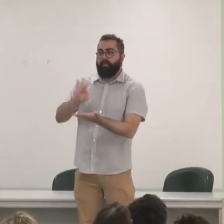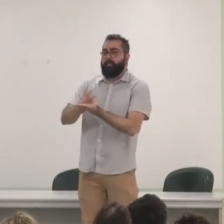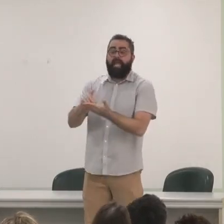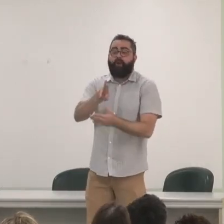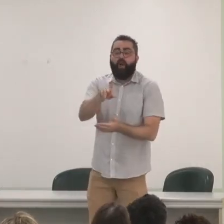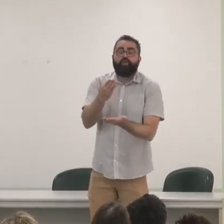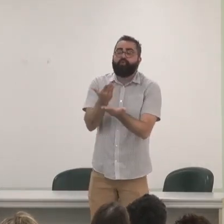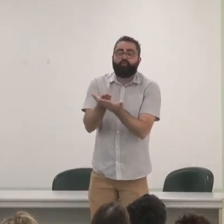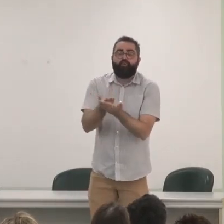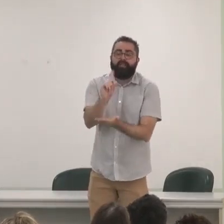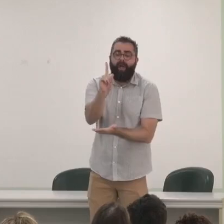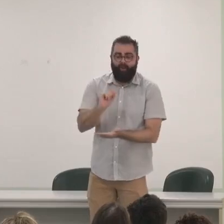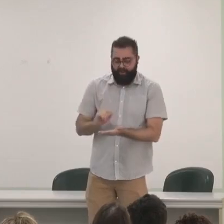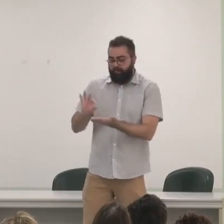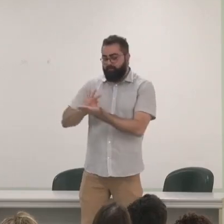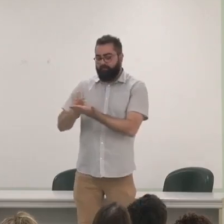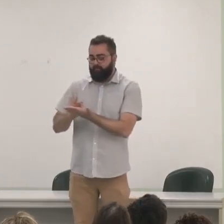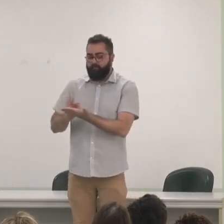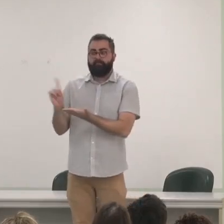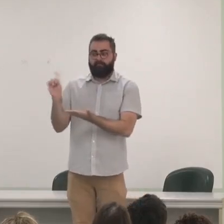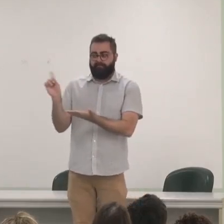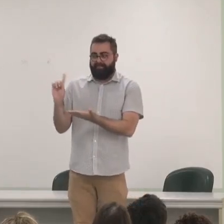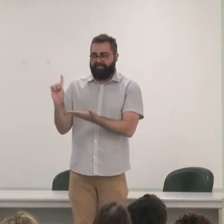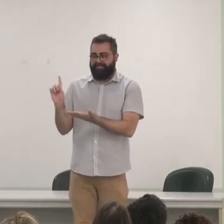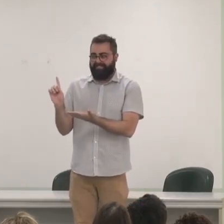Então, essa daqui é não estudar,